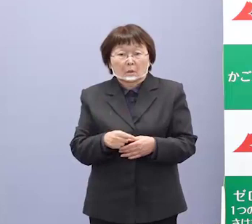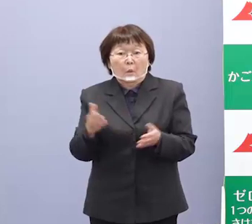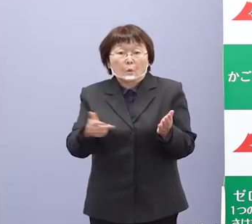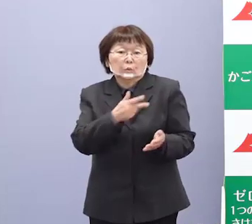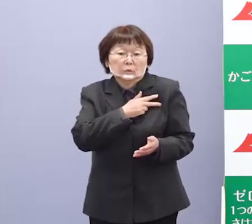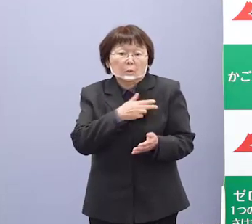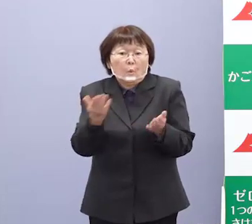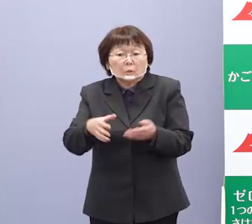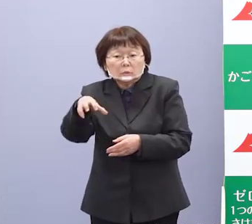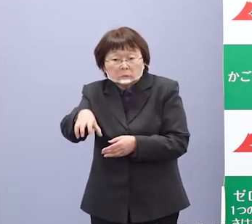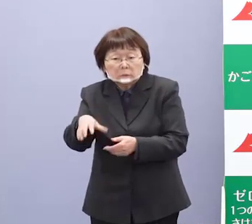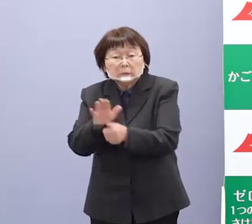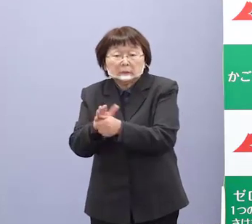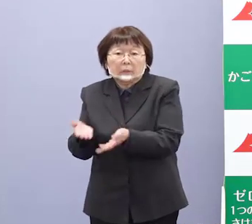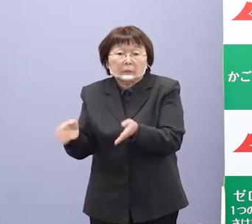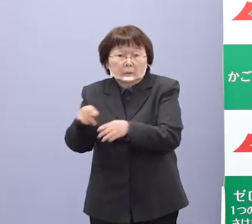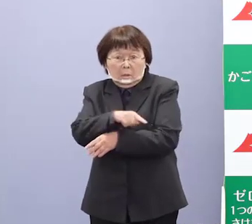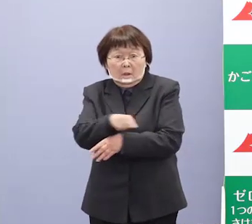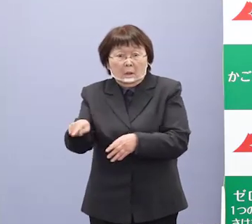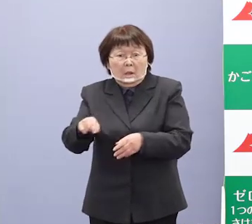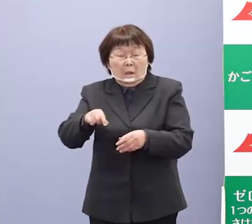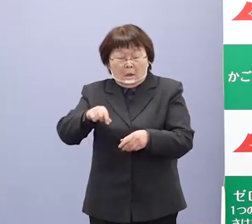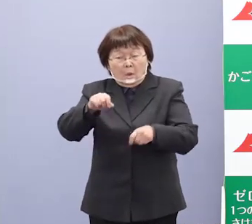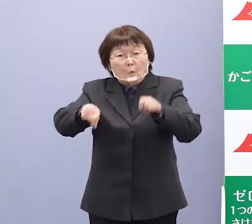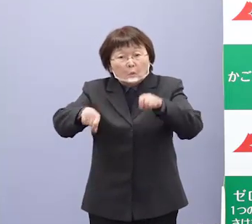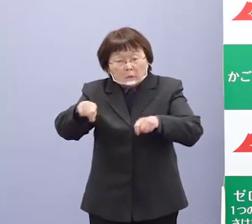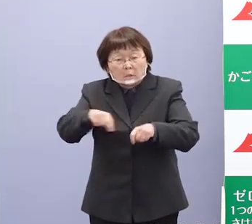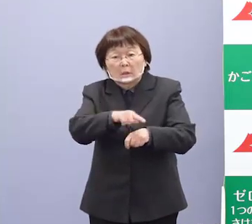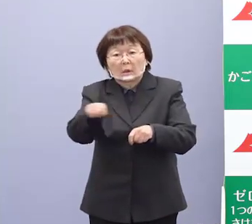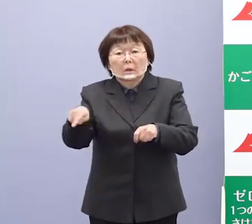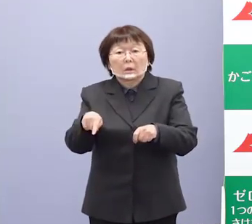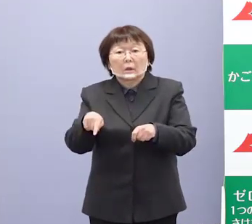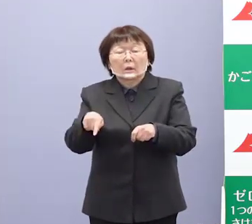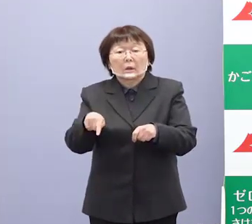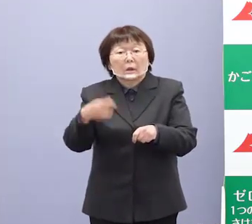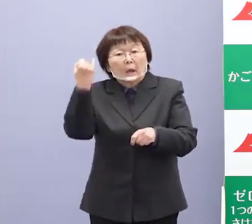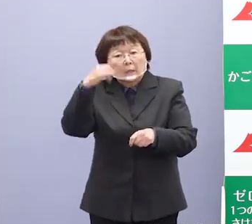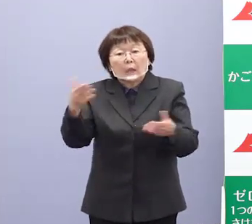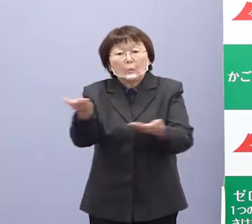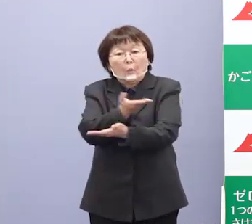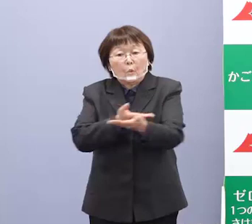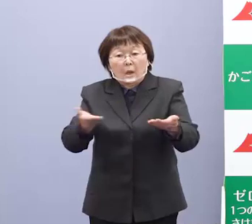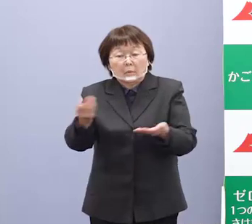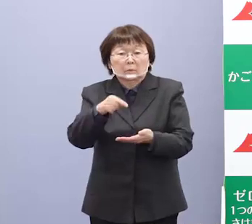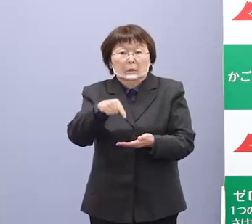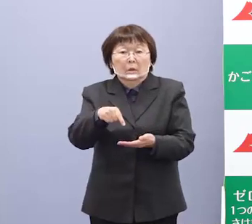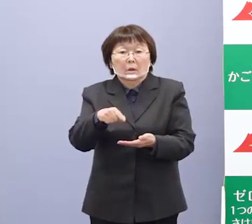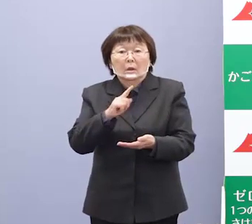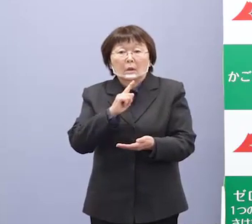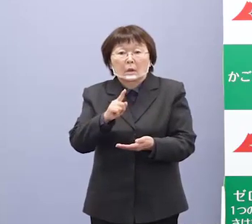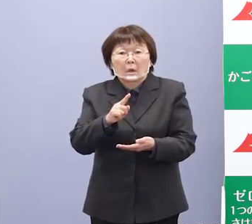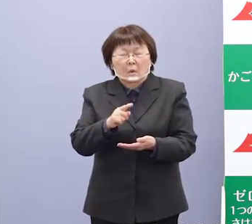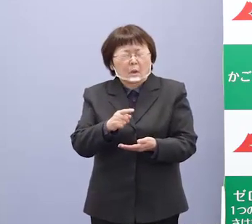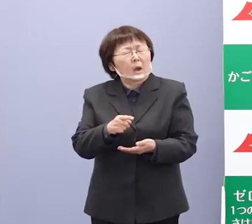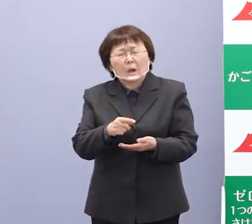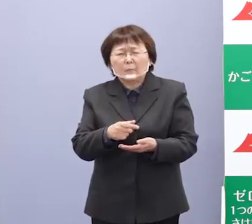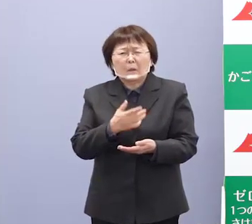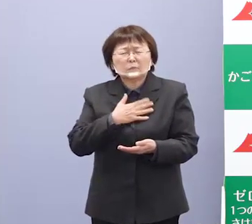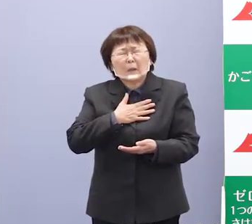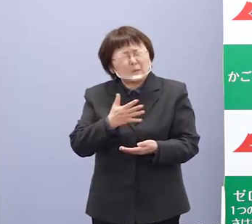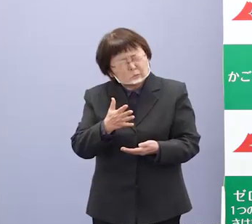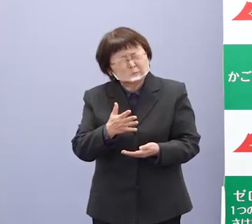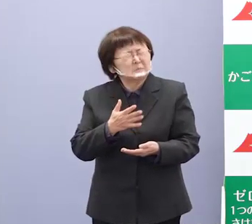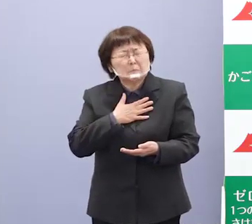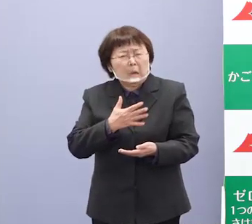育所支援センターにおいてコーディネーター等を増員した狙いとしては、やはりその意見交換の中でも出たのが、クレーム対応等で疲弊をし